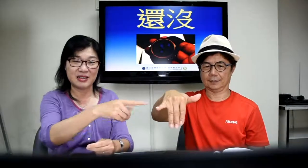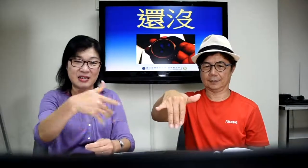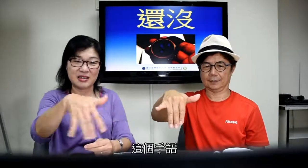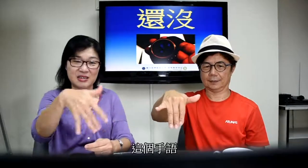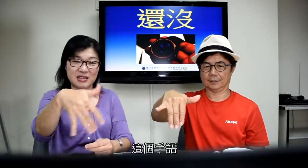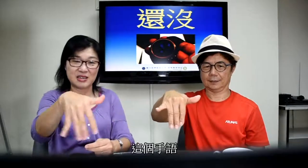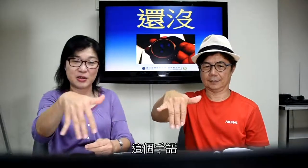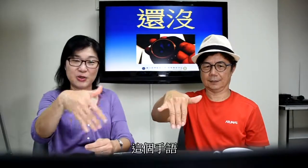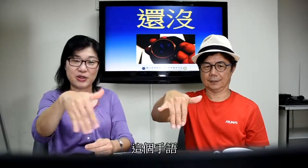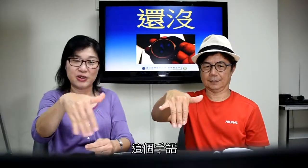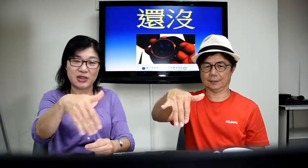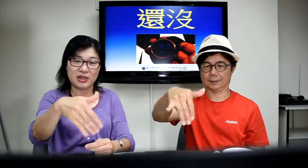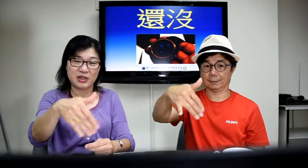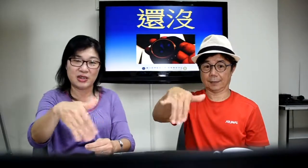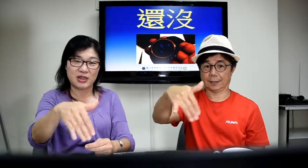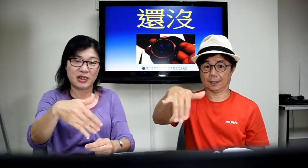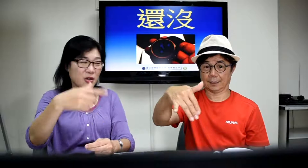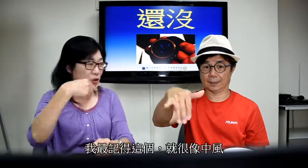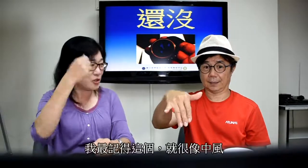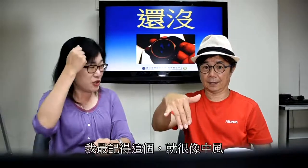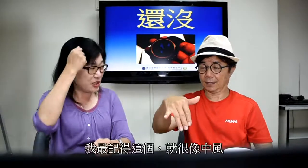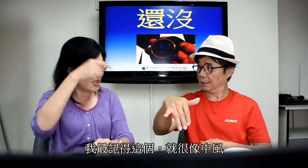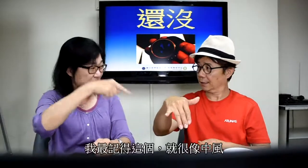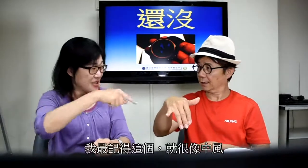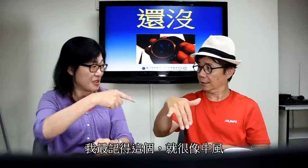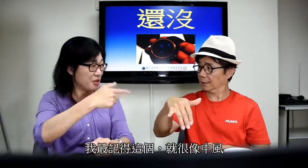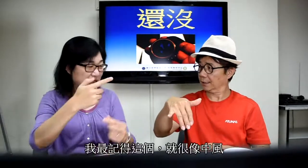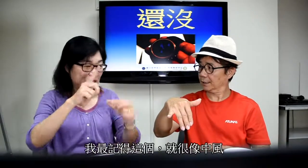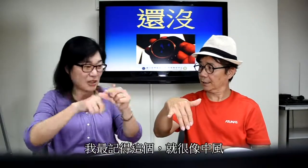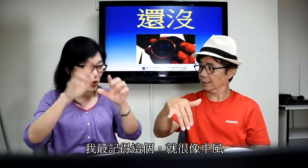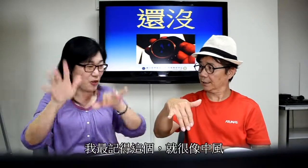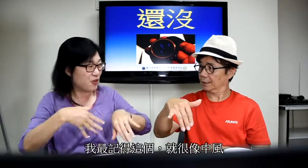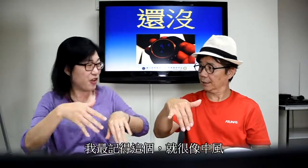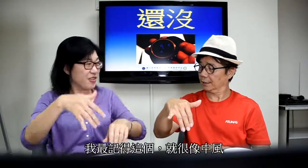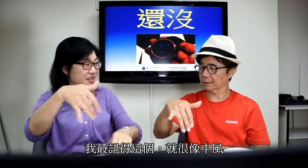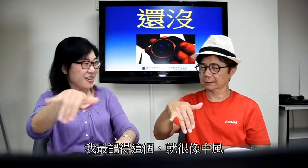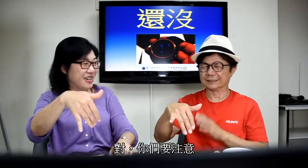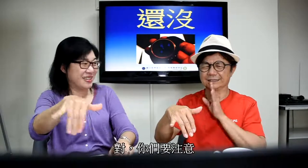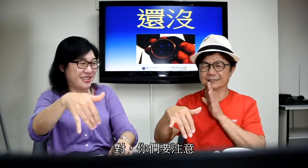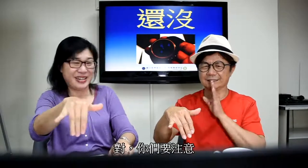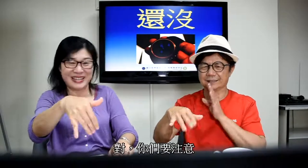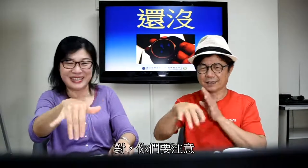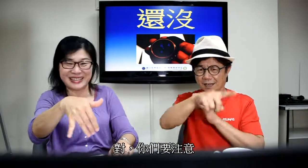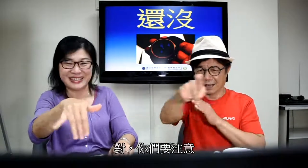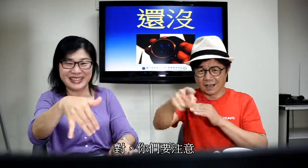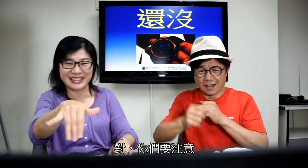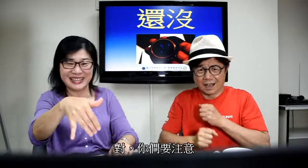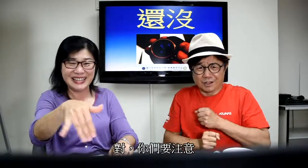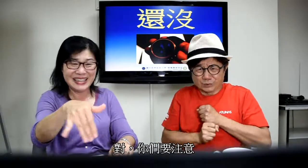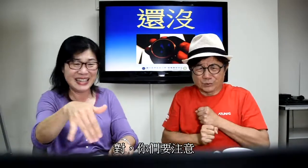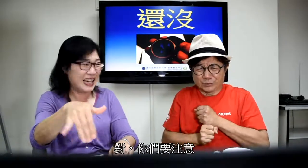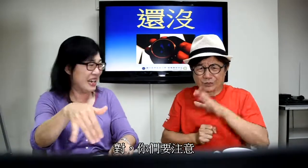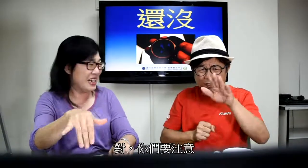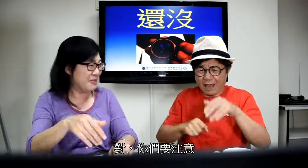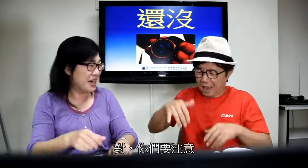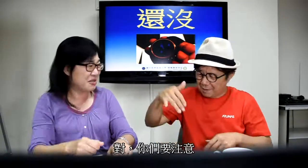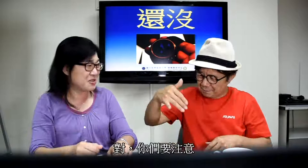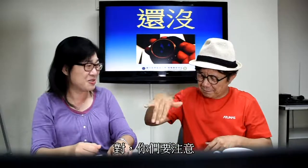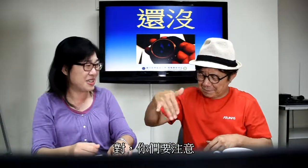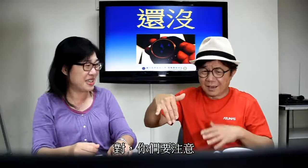这个手语，我最记得这个就很像中风，对，你们要注意，